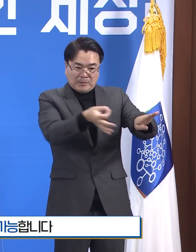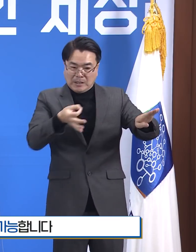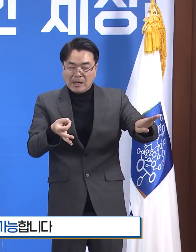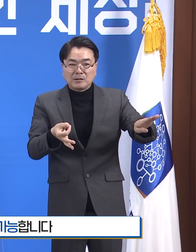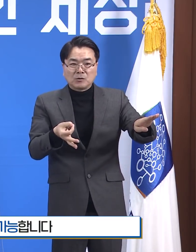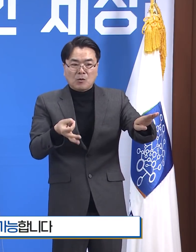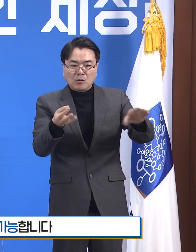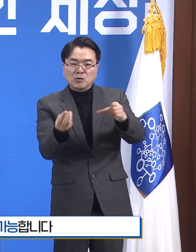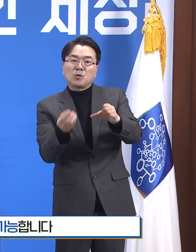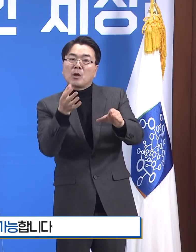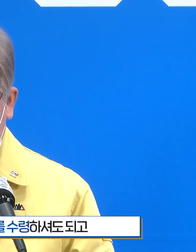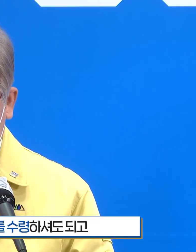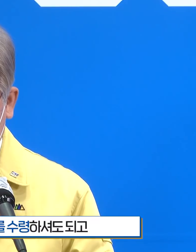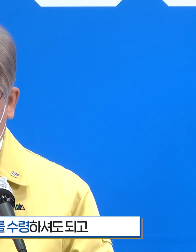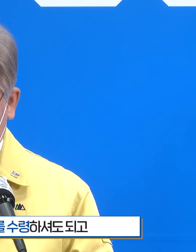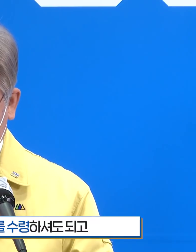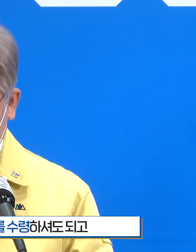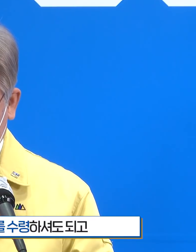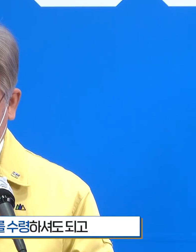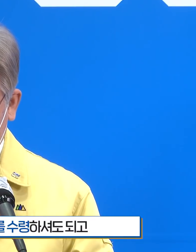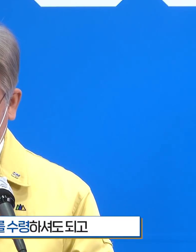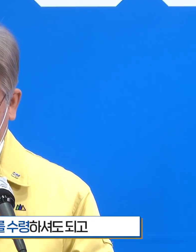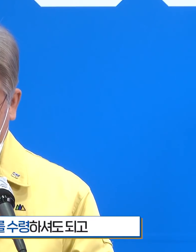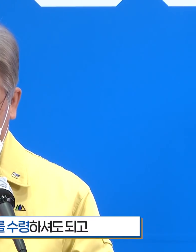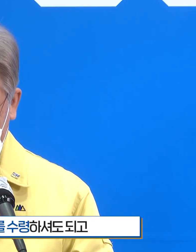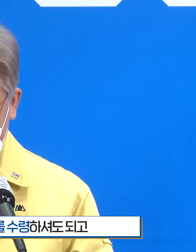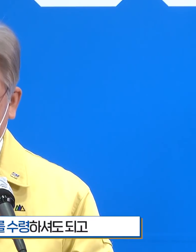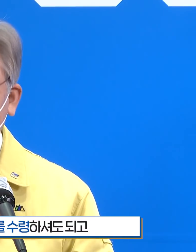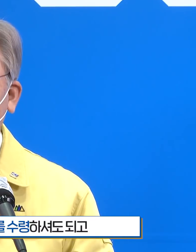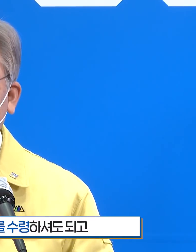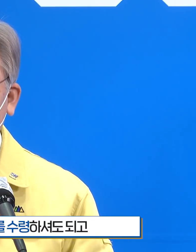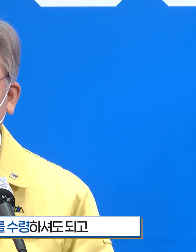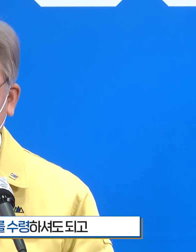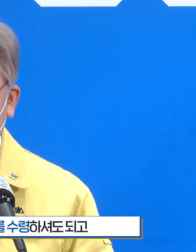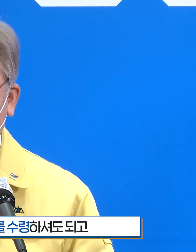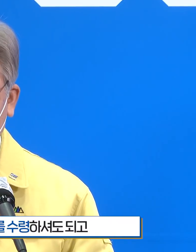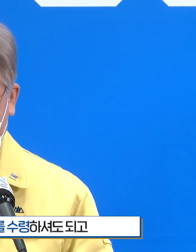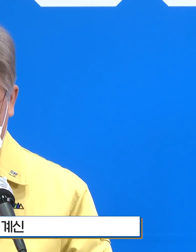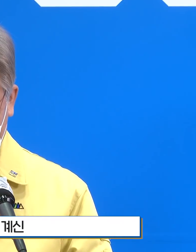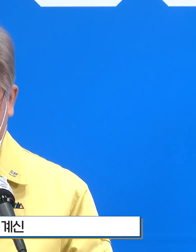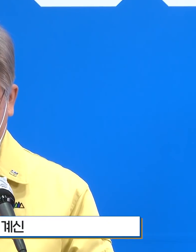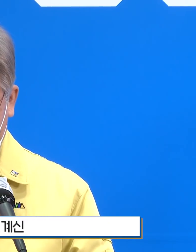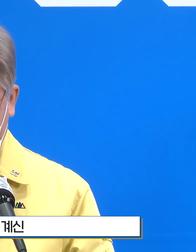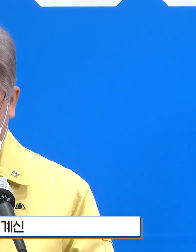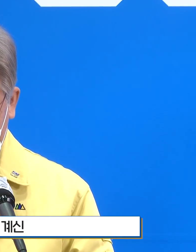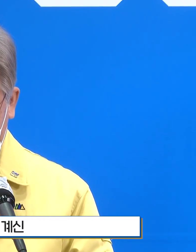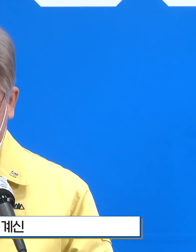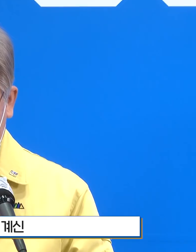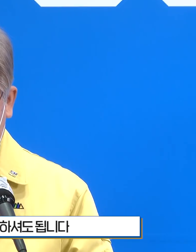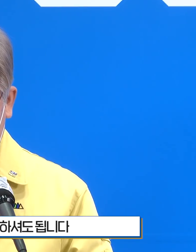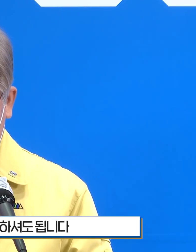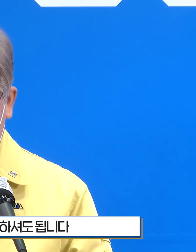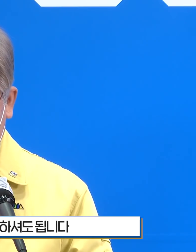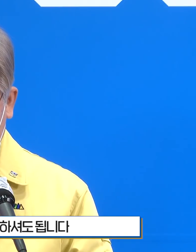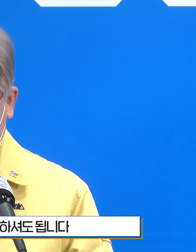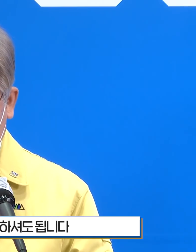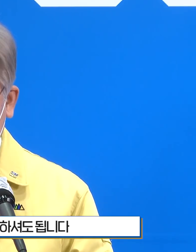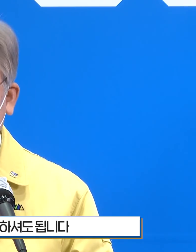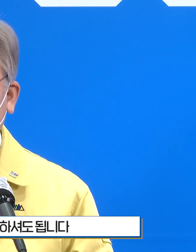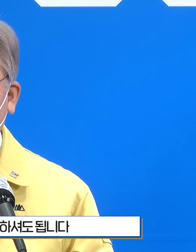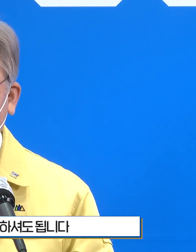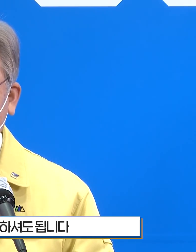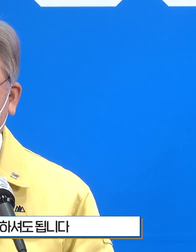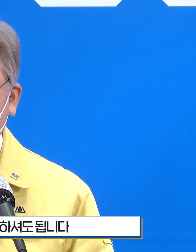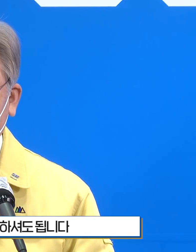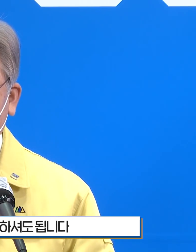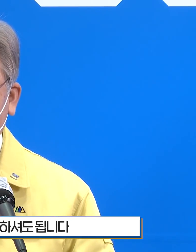지급이 가능합니다. 행정복지센터에 비치된 카드를 수령하셔도 되고 기존에 보유하고 계신 경기지역화폐